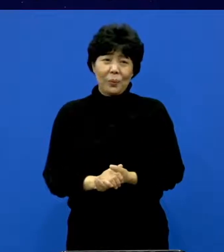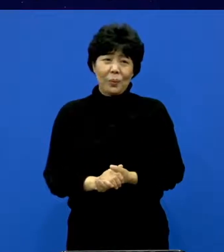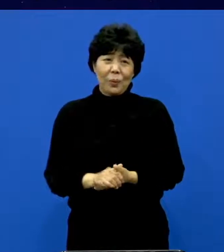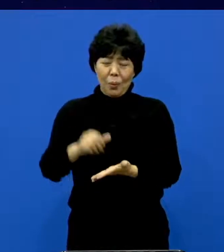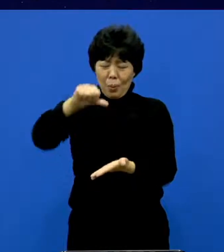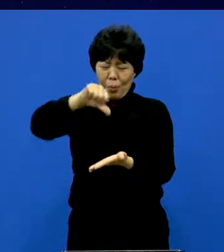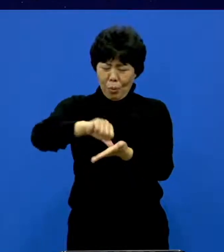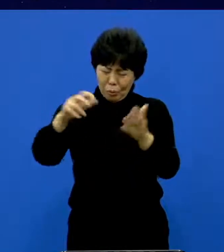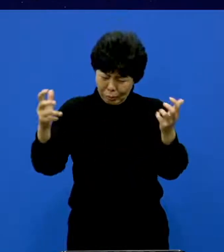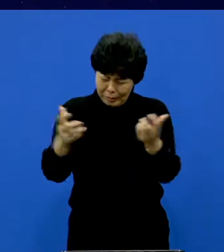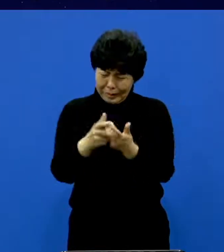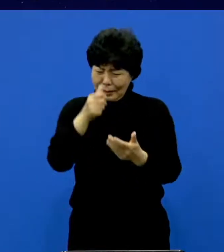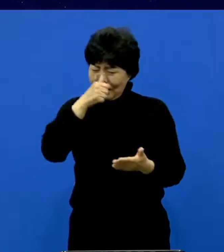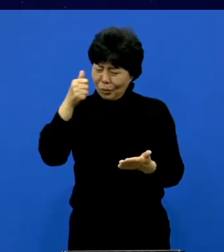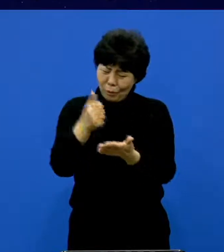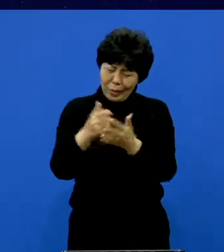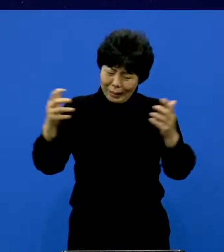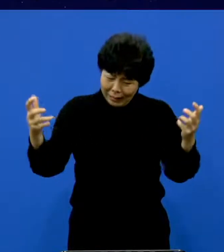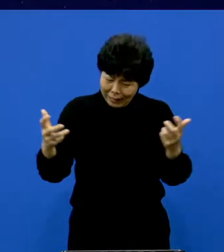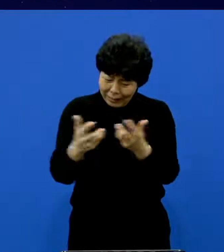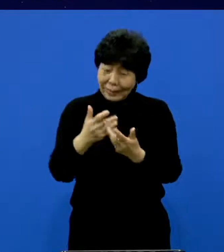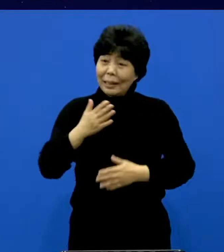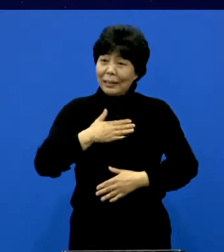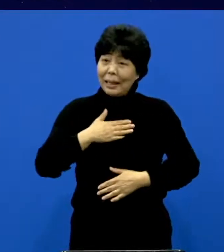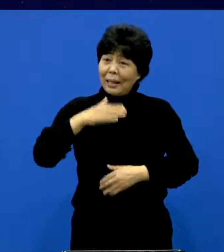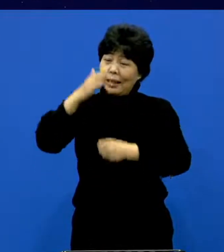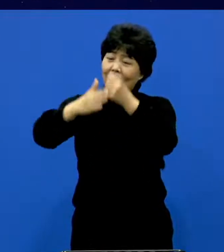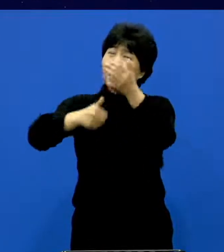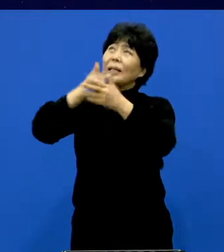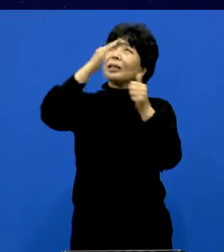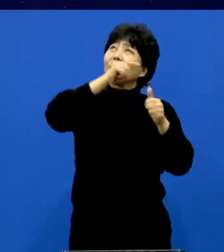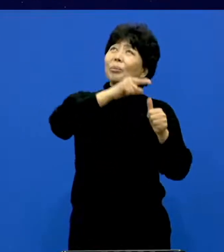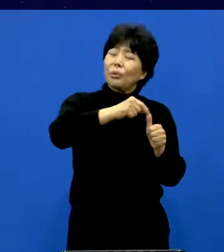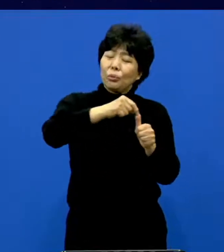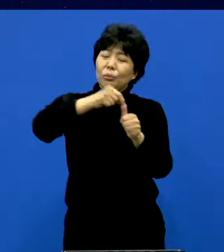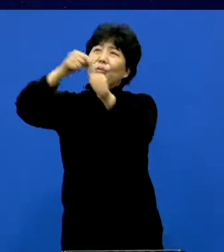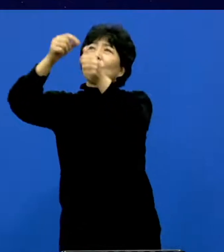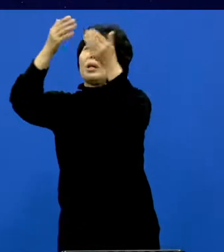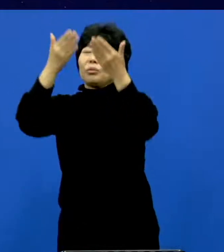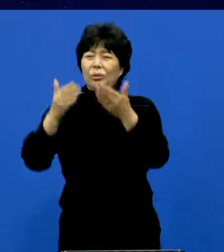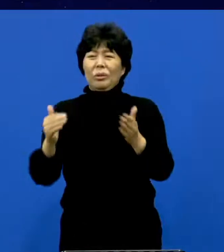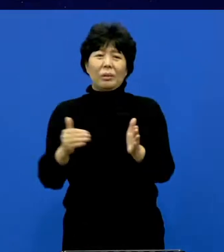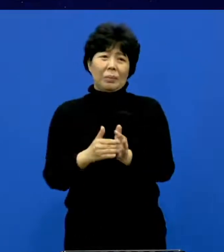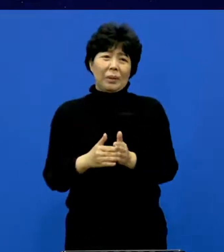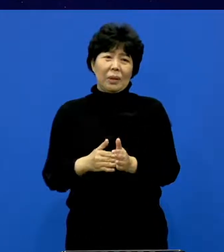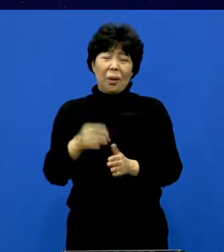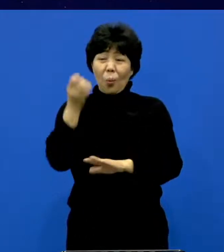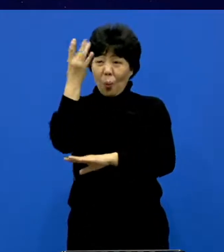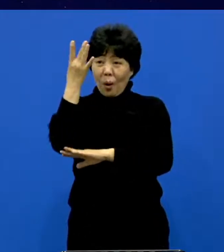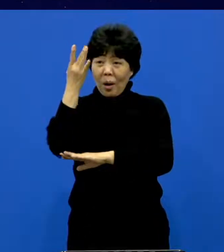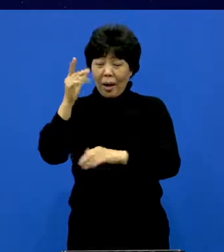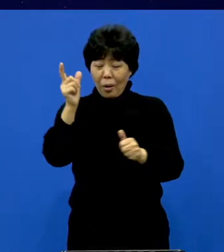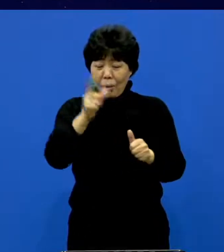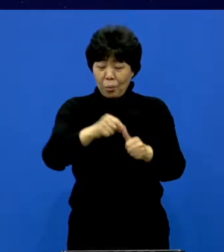나를 하나님이 구원해 주신 거예요. 구원받을 자격이 우리는 없는 사람이에요.